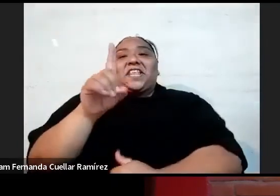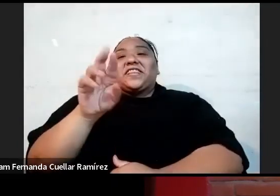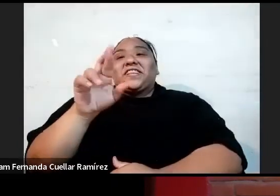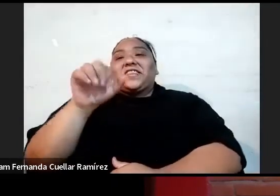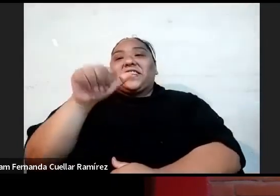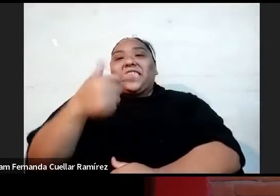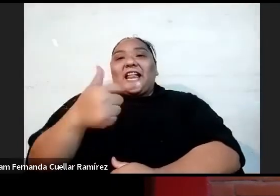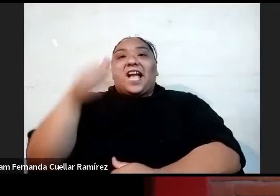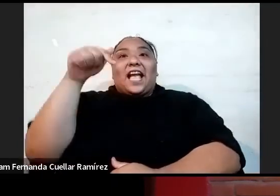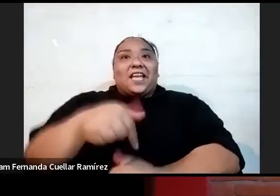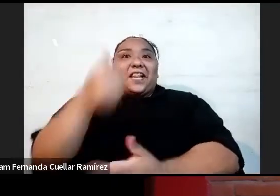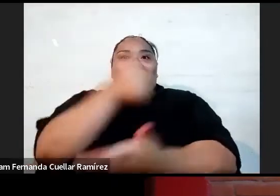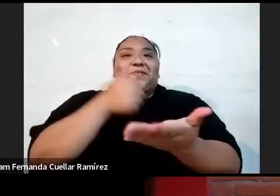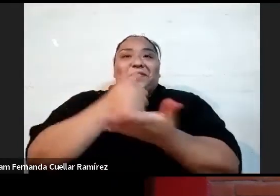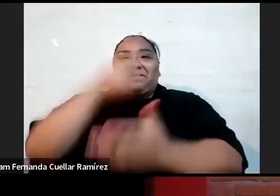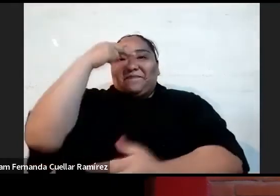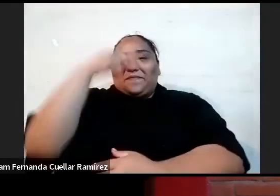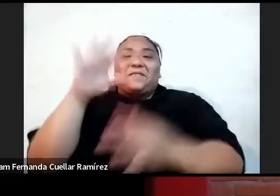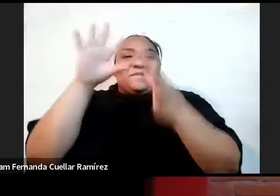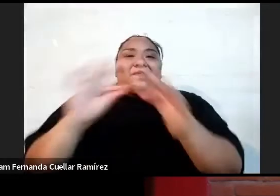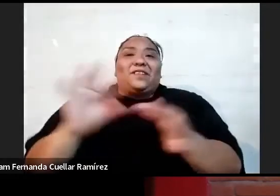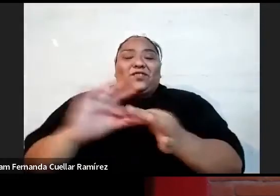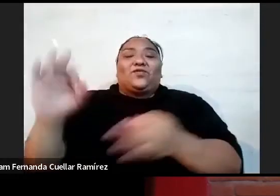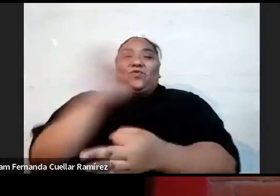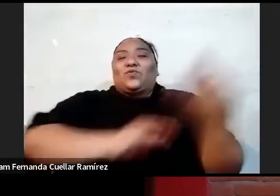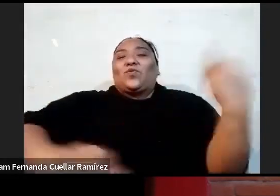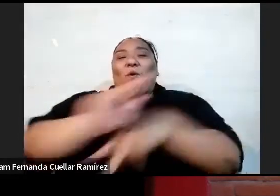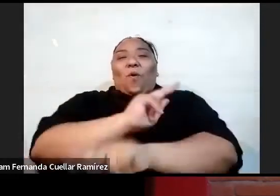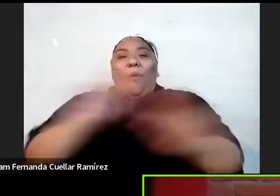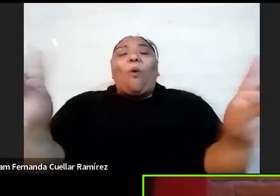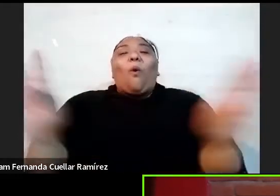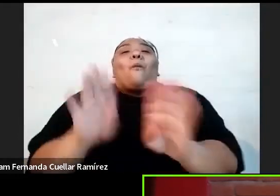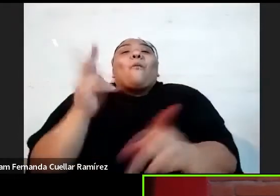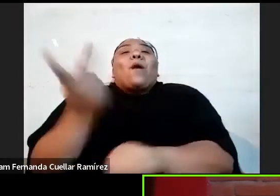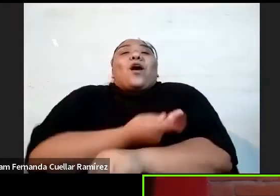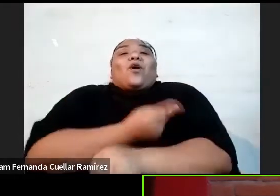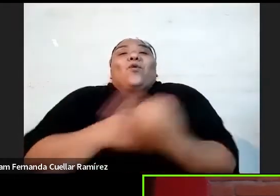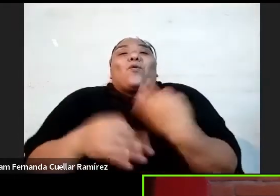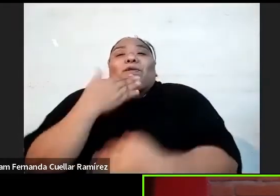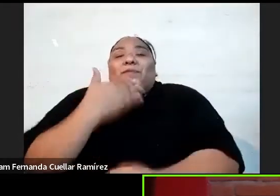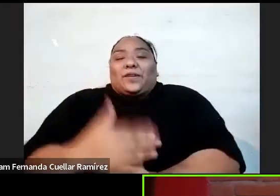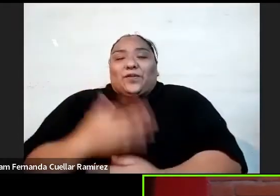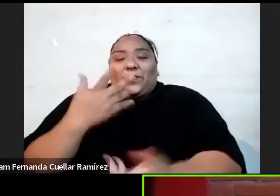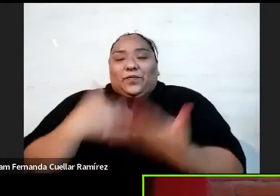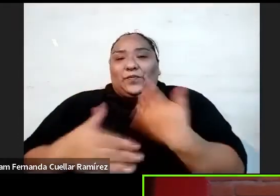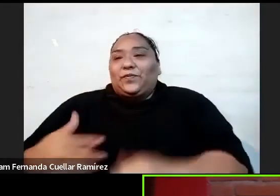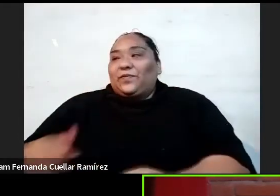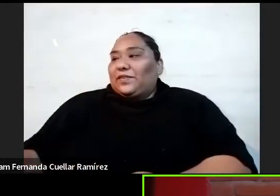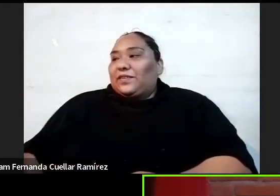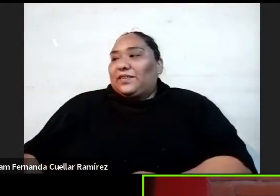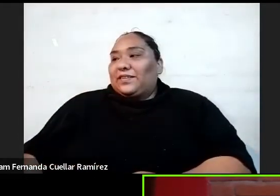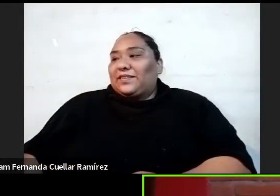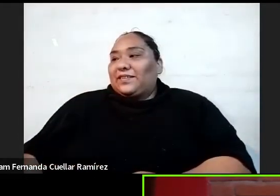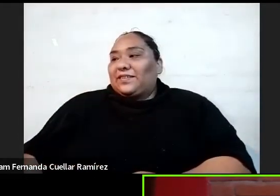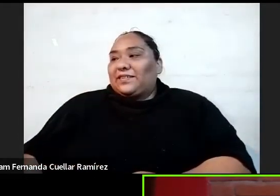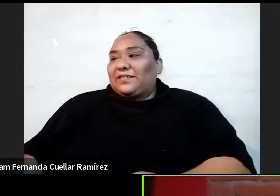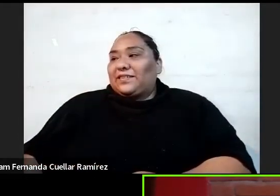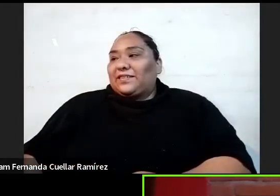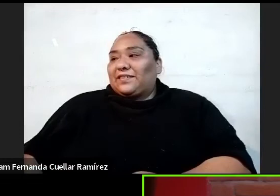eso. ¿Cómo sucedió? Queremos saberlo. Pues fue muy chistoso y fue muy, muy bonito